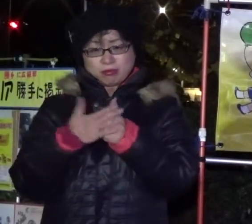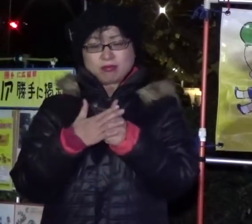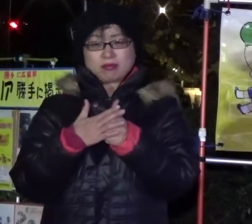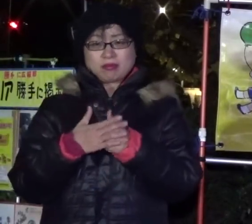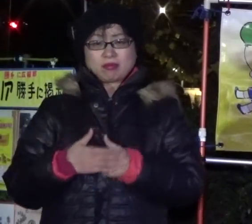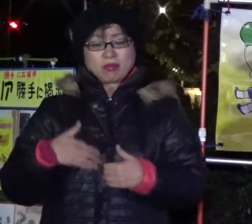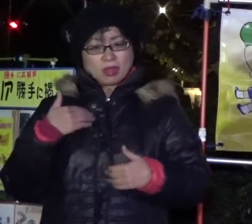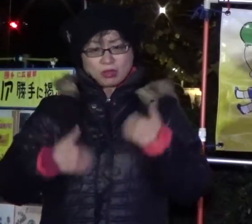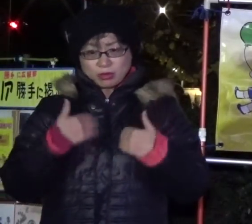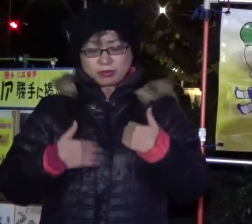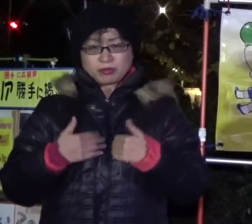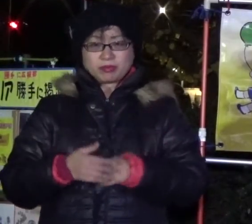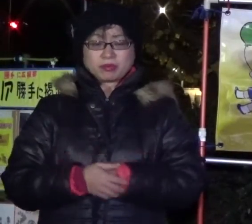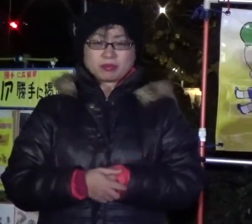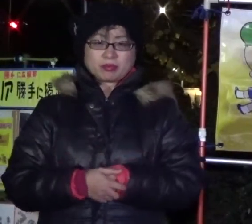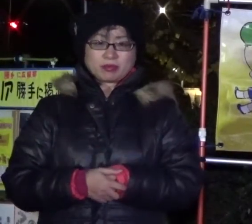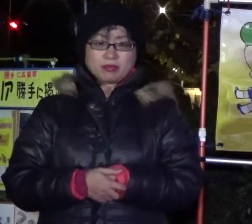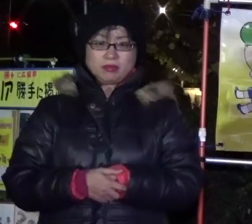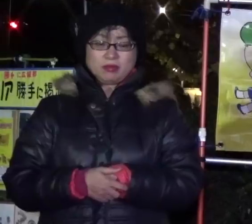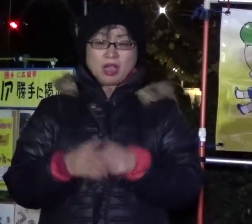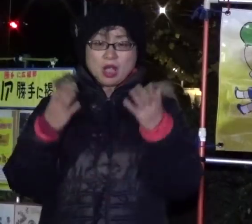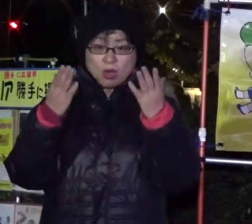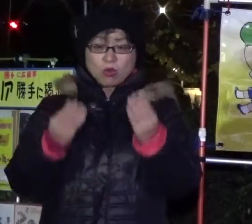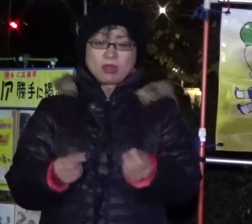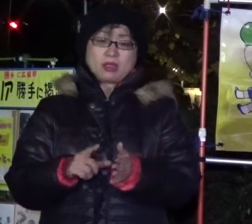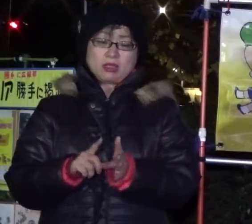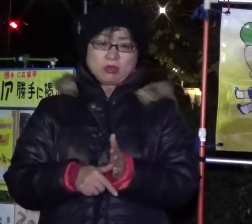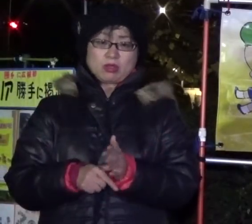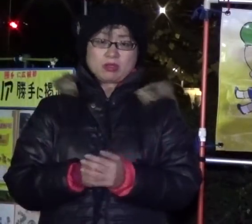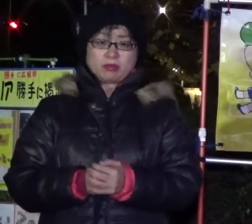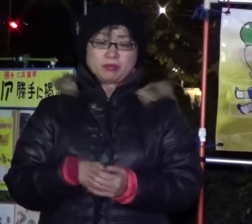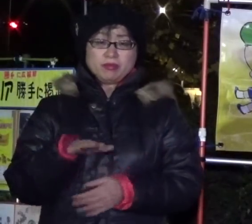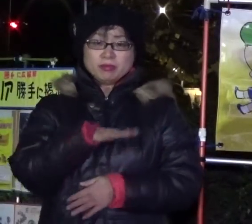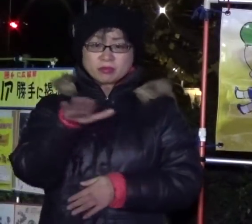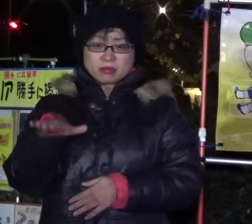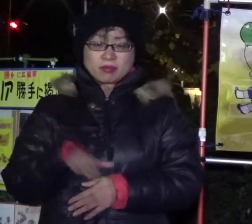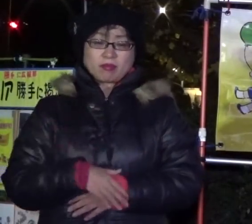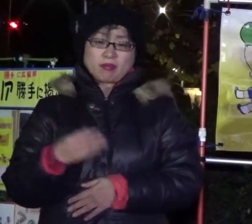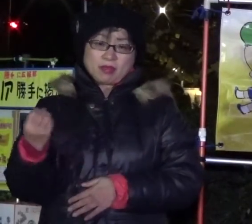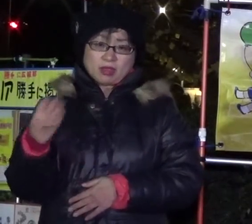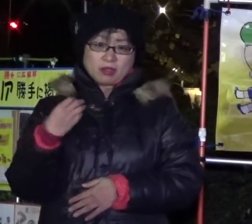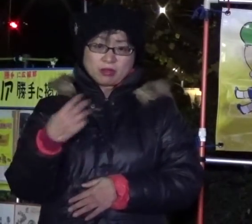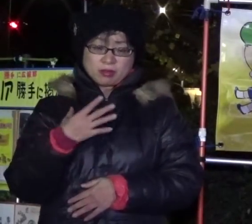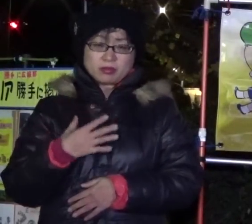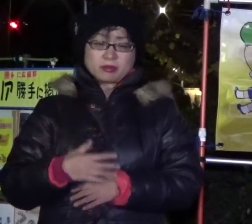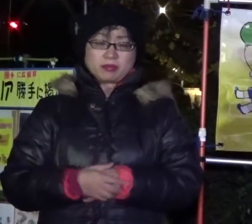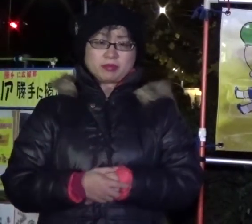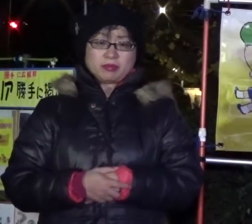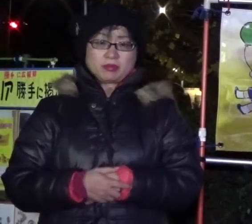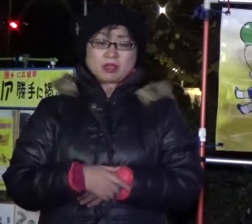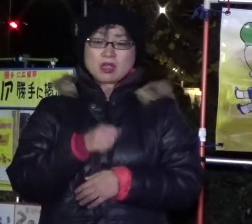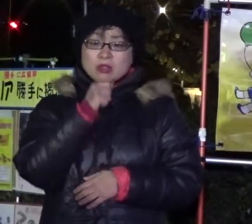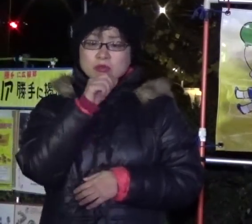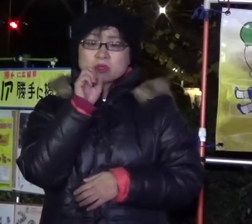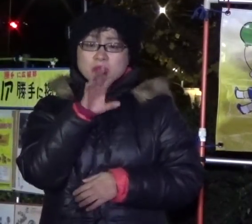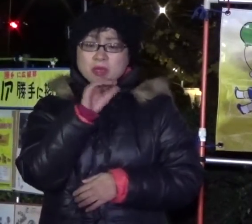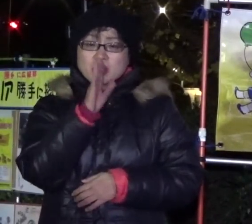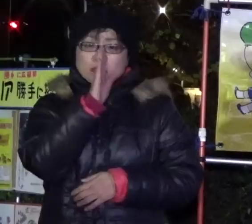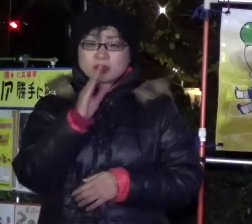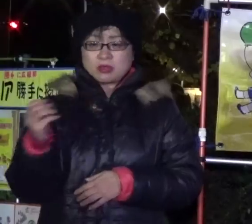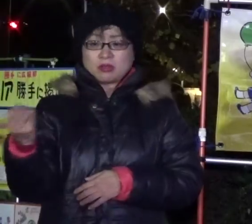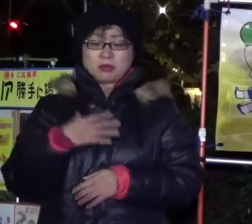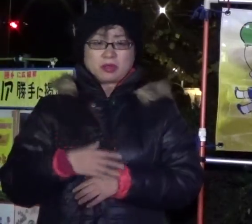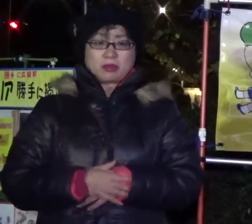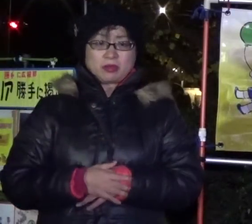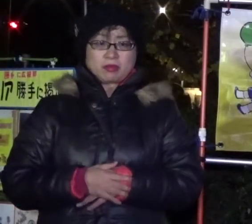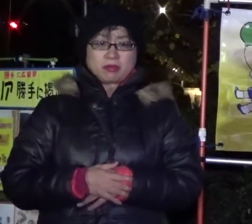嬉しかった。あと終わった時みんなに言われた。亀ちゃんしゃべれって、何しゃべんのって、双